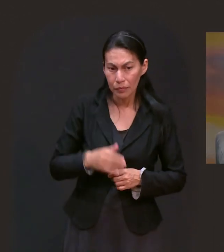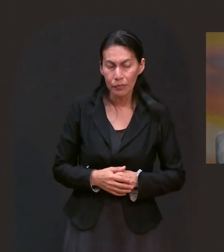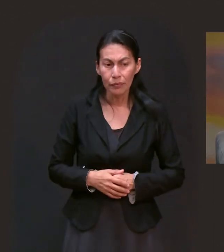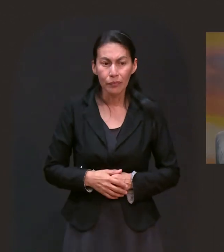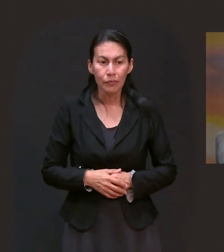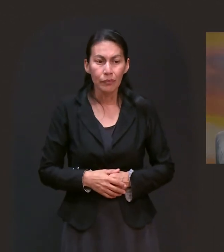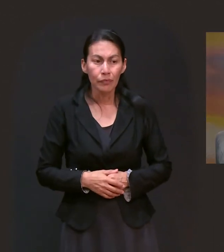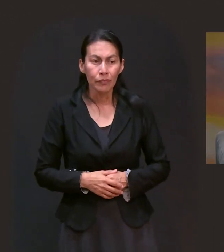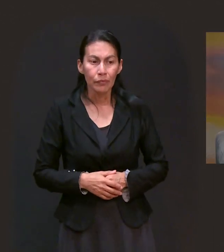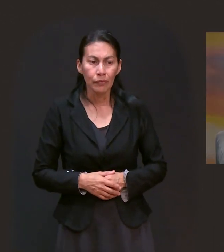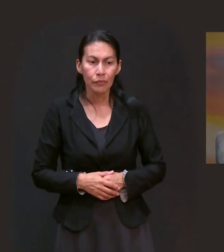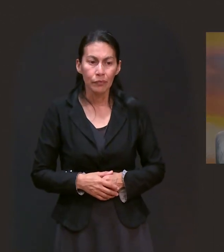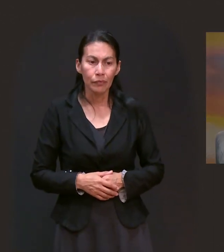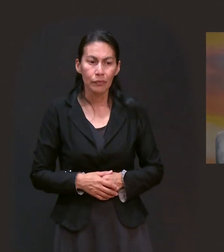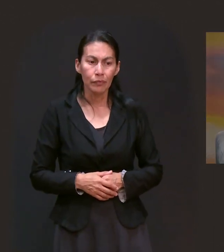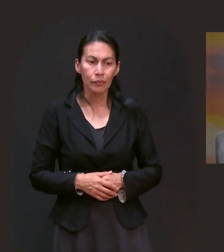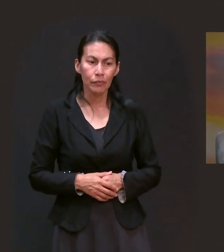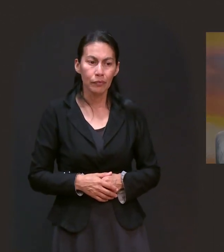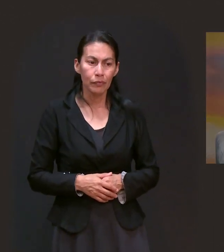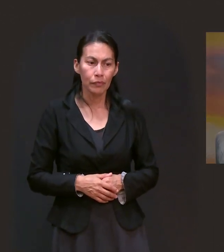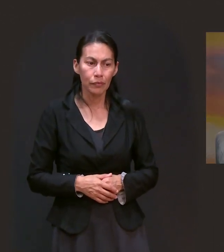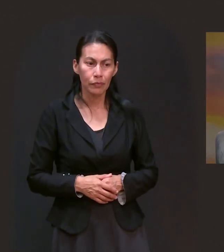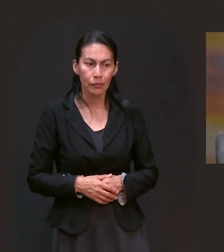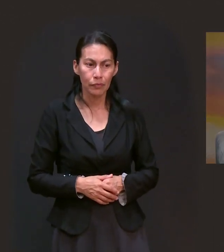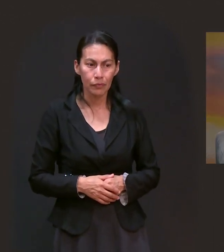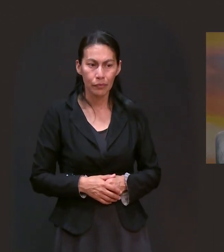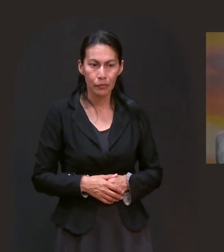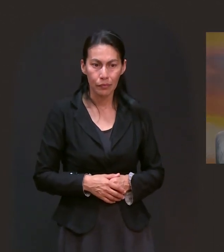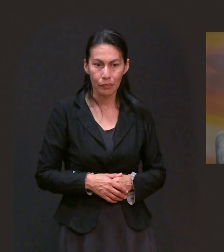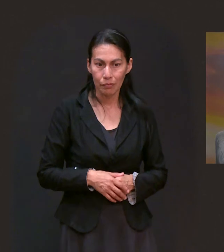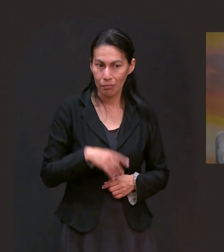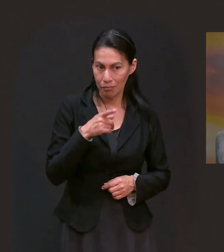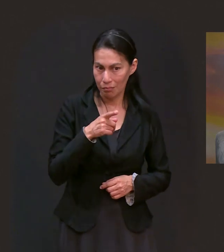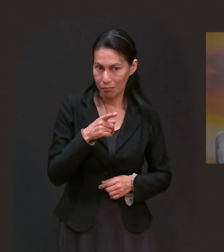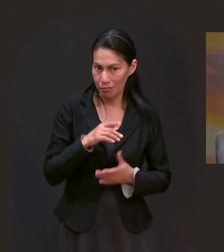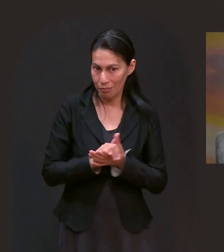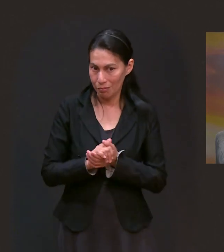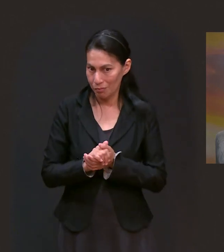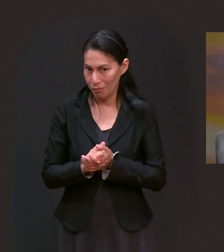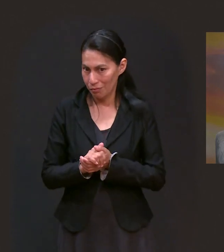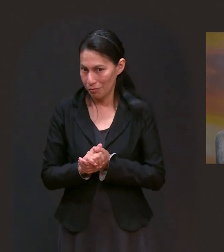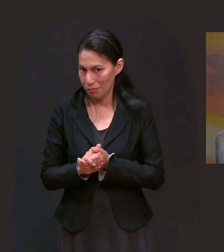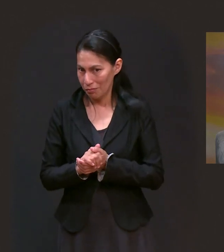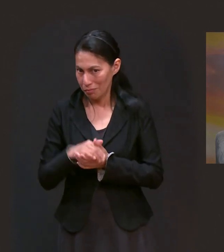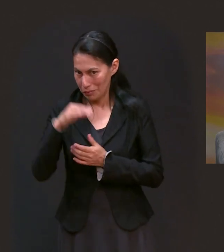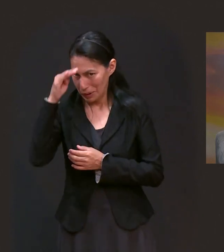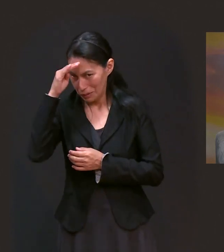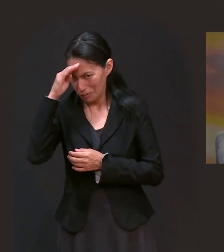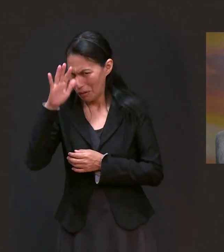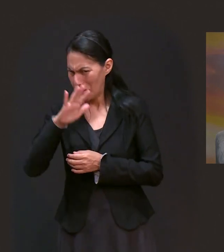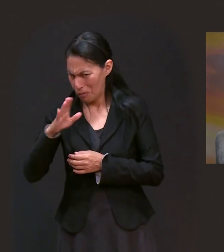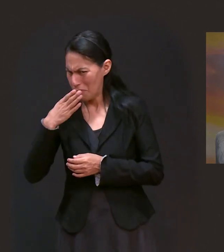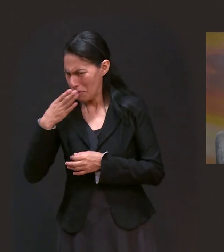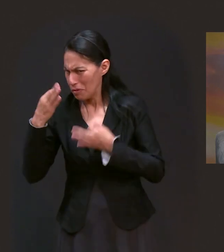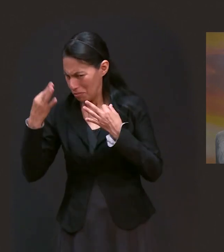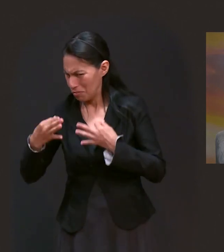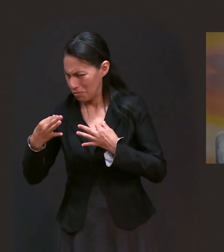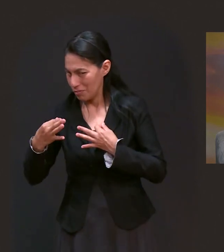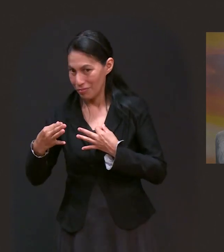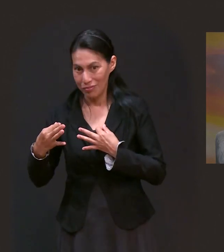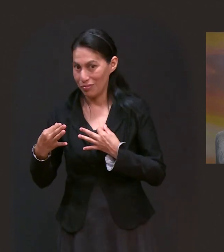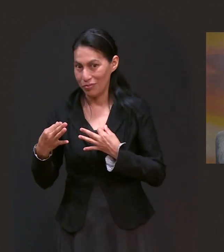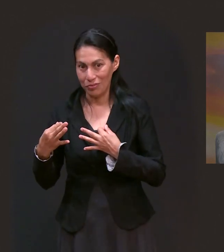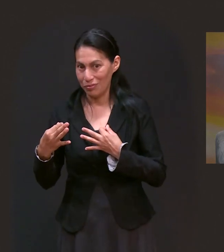personal entonces realmente el no no pensaba que la